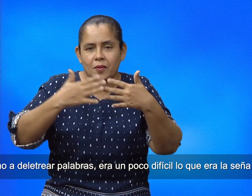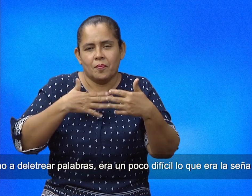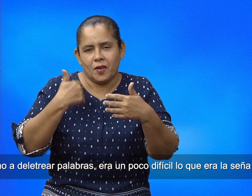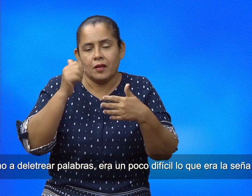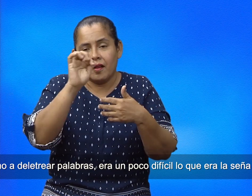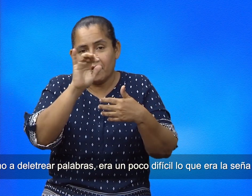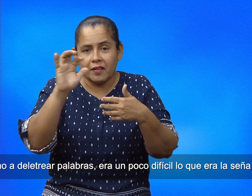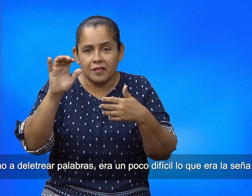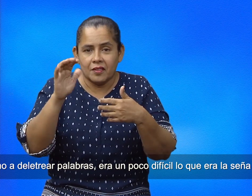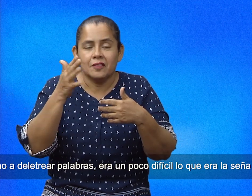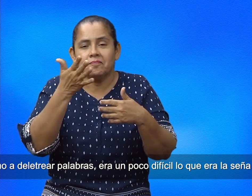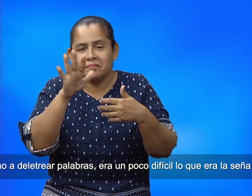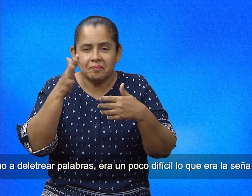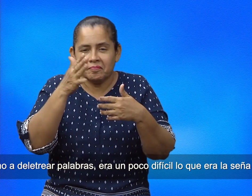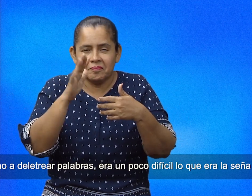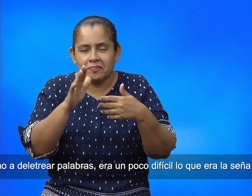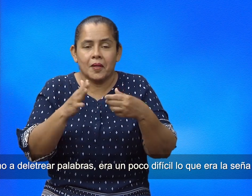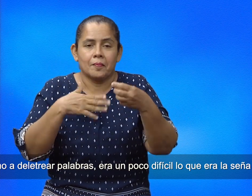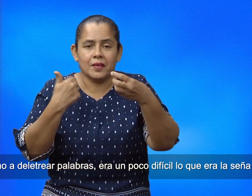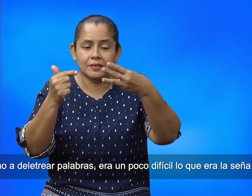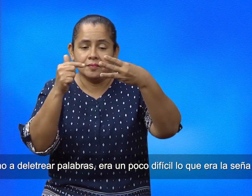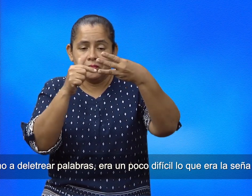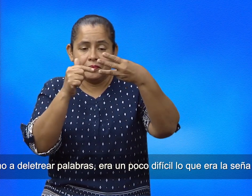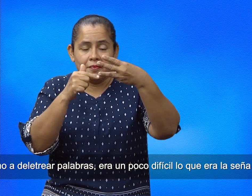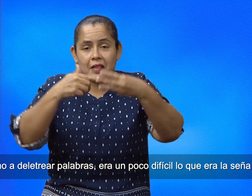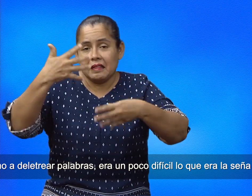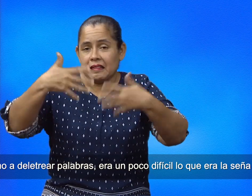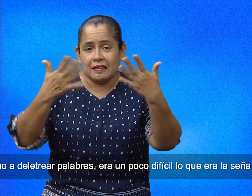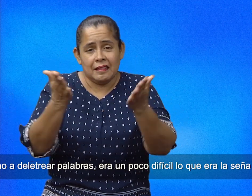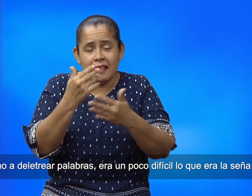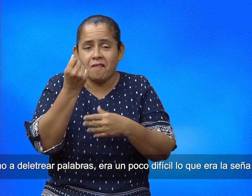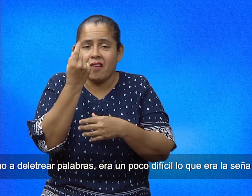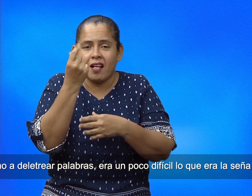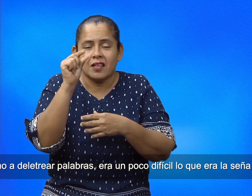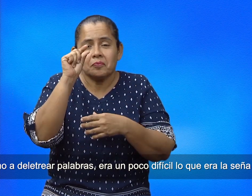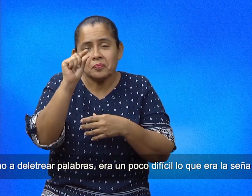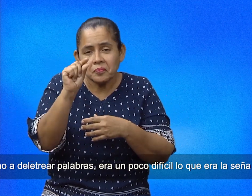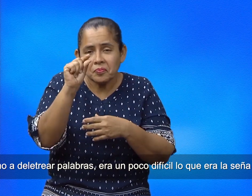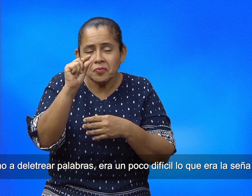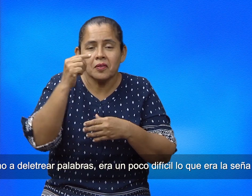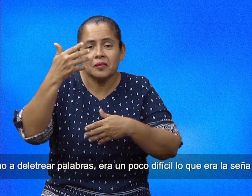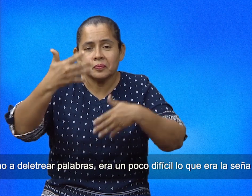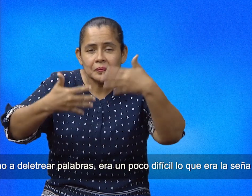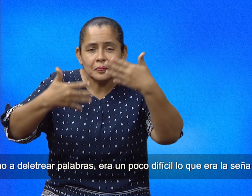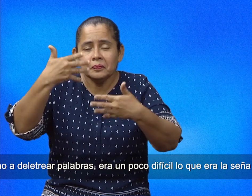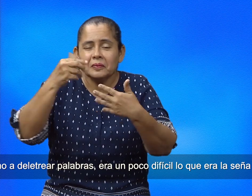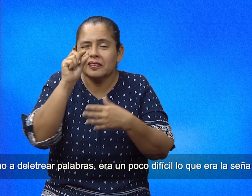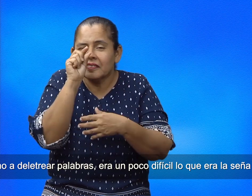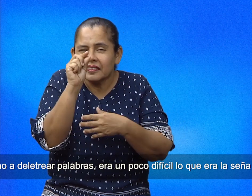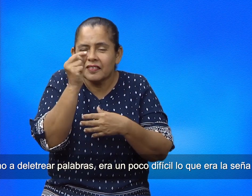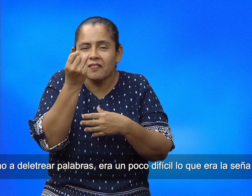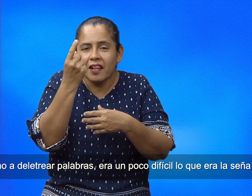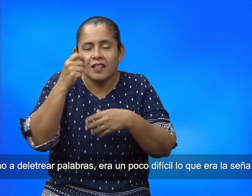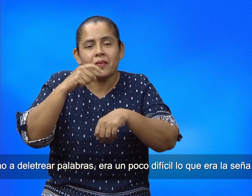hacer bulla con voz, o si no, a deletrear palabras. Era un poquito difícil lo que eran las señas.